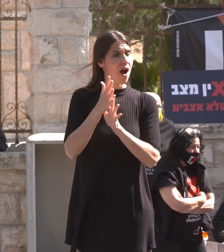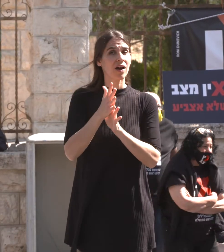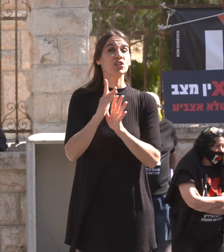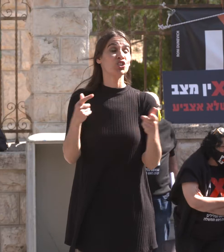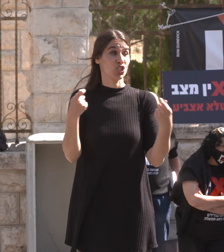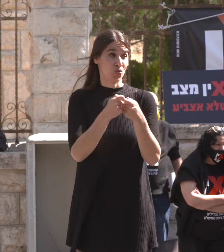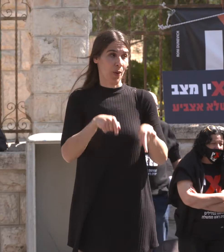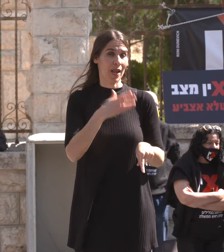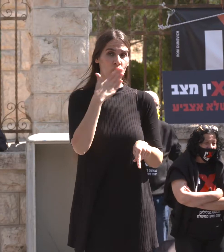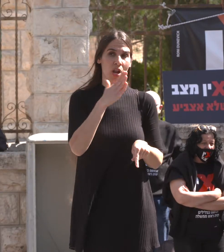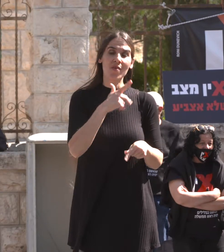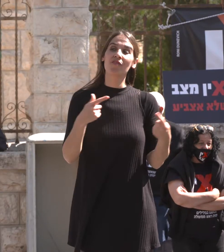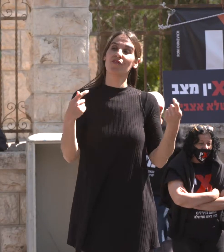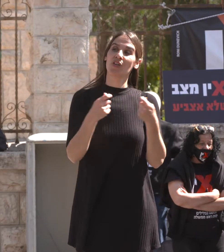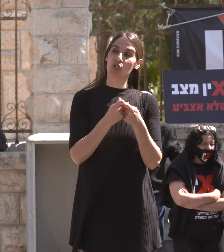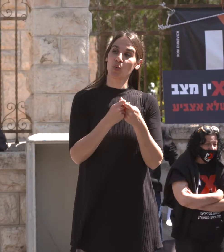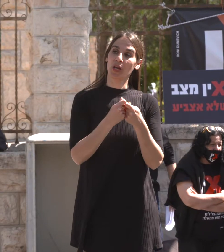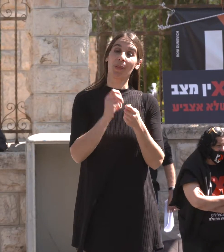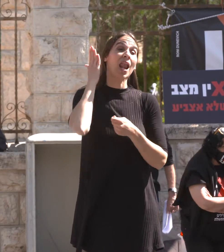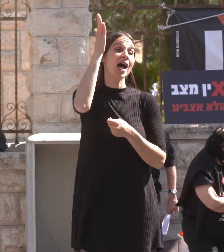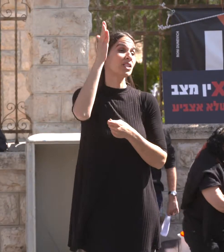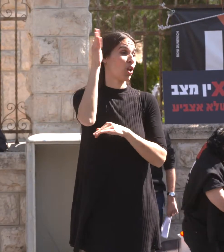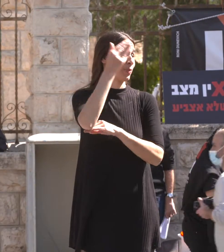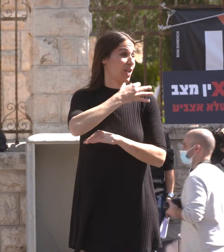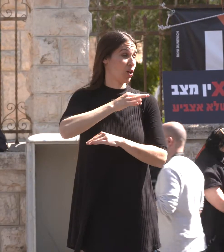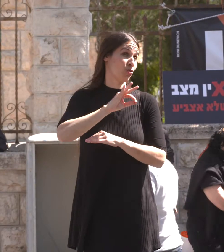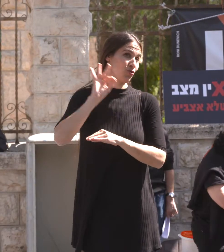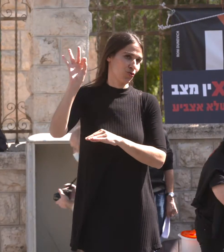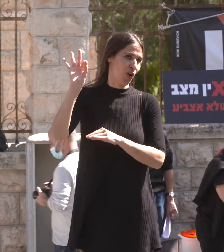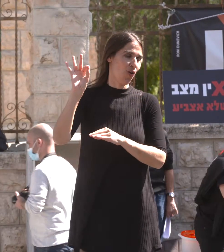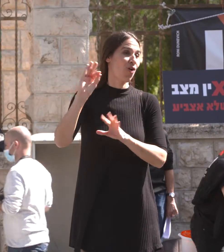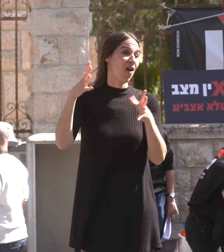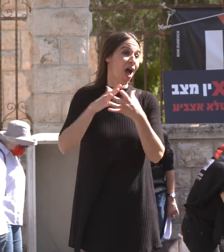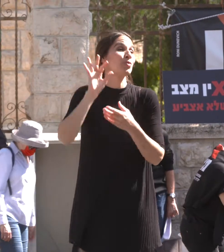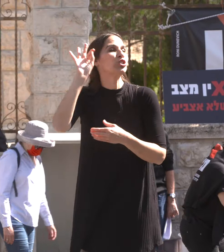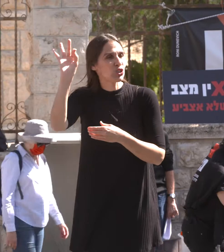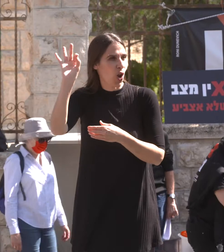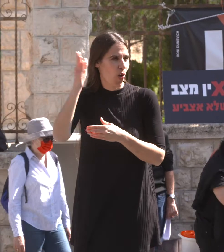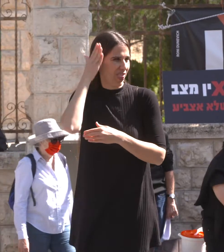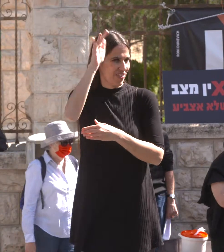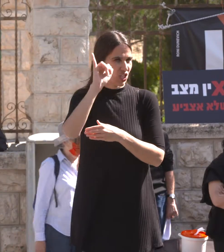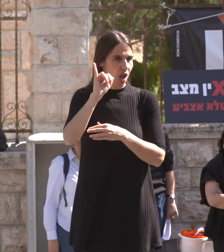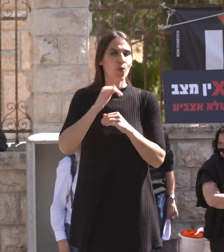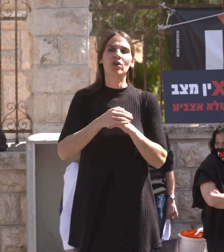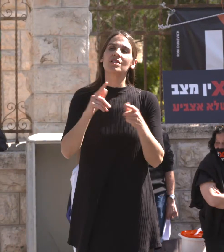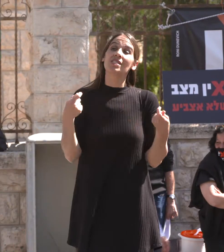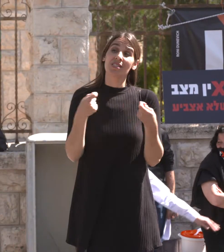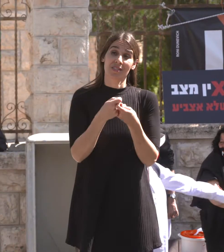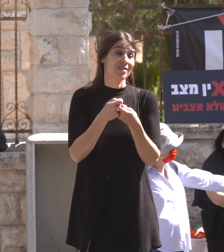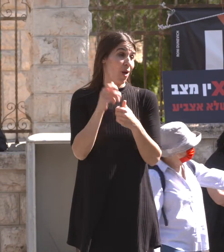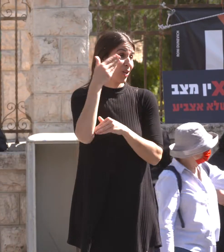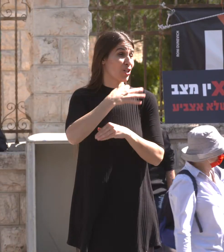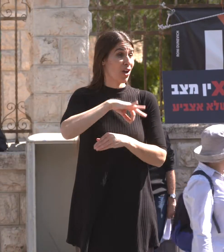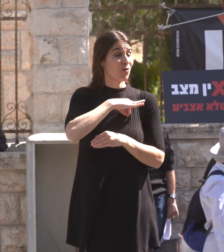שקשורים בירושלים וקשורים בעתיד של המדינה שלו והעם שלו, נוגעים למדינה